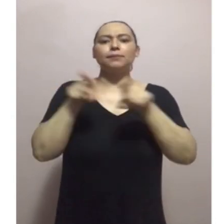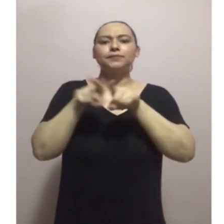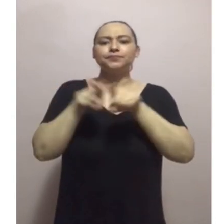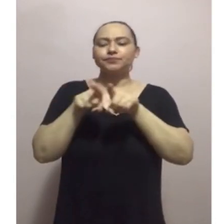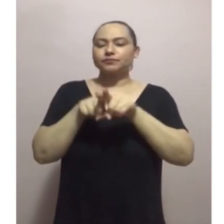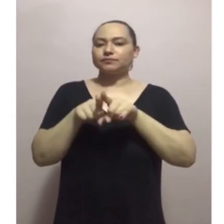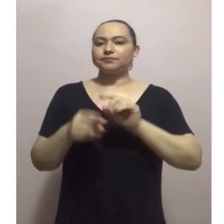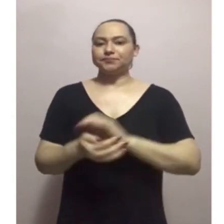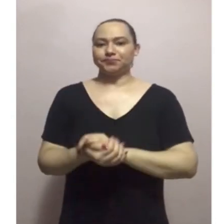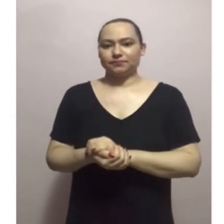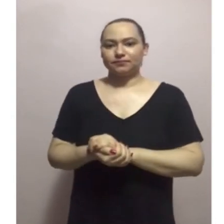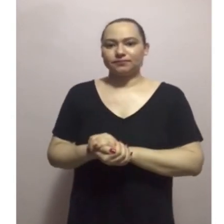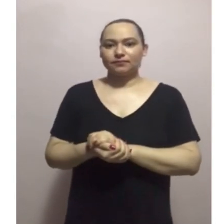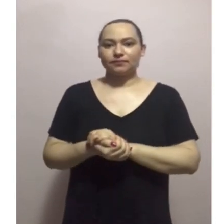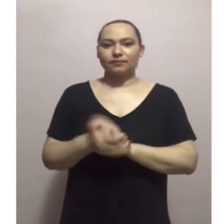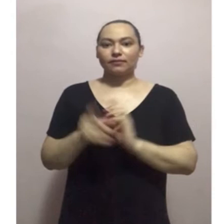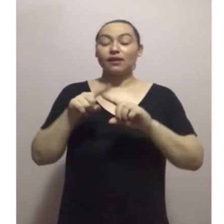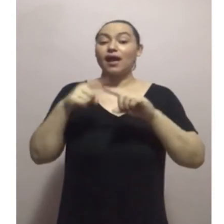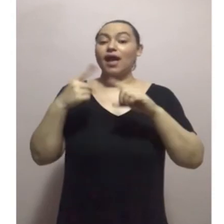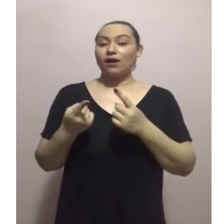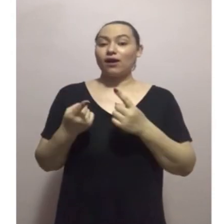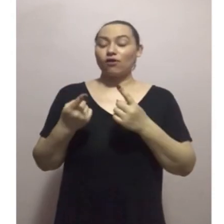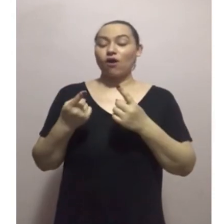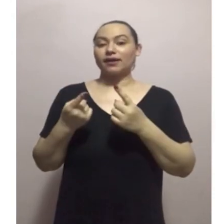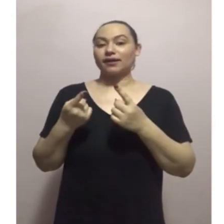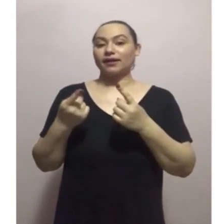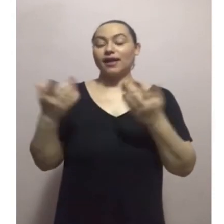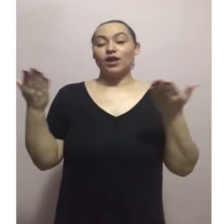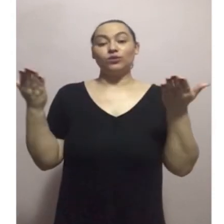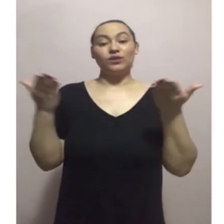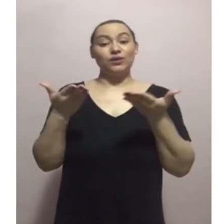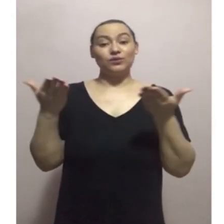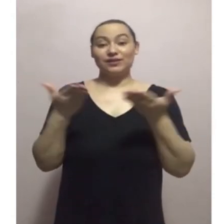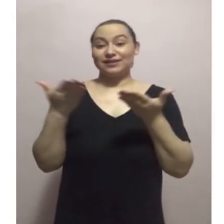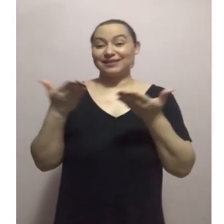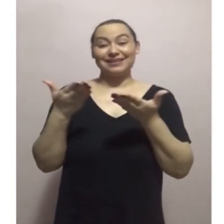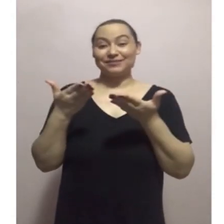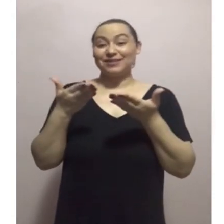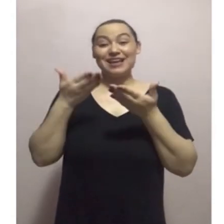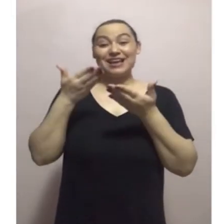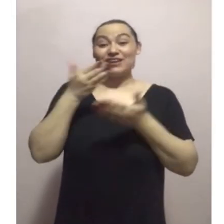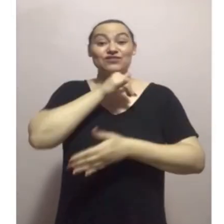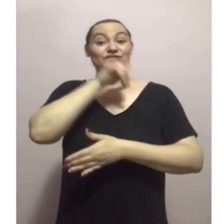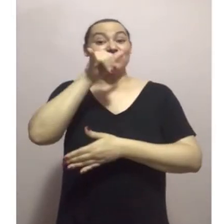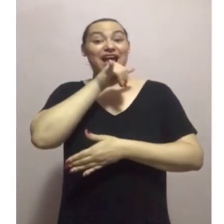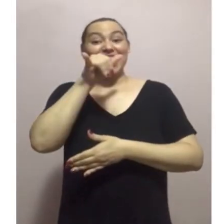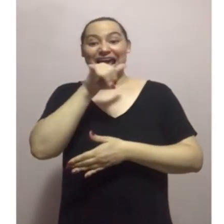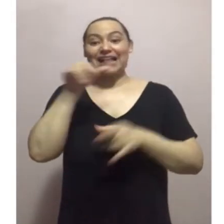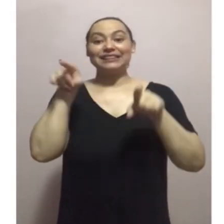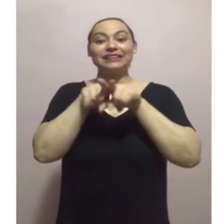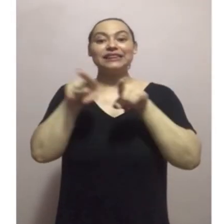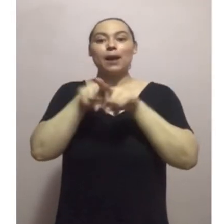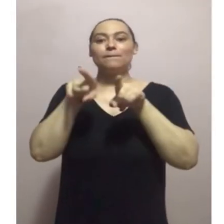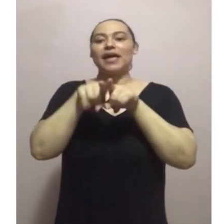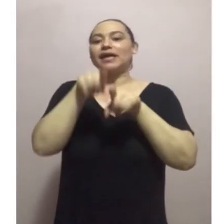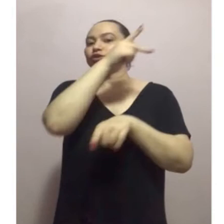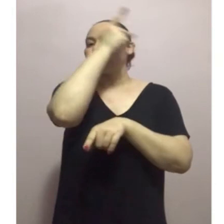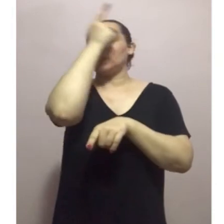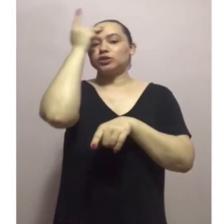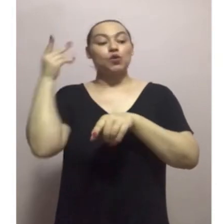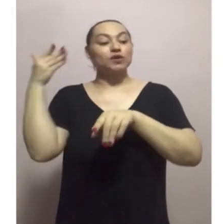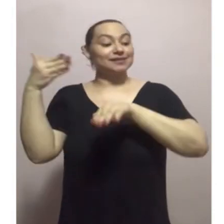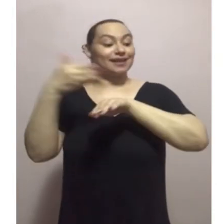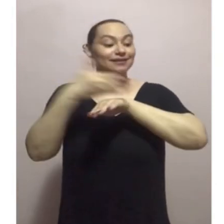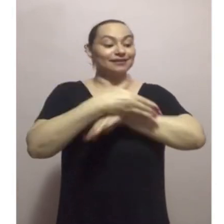algumas pessoas que entraram, Leopoldo Pacheco e agora aqui o Marrá, que foi um ator ah, que deu também um start